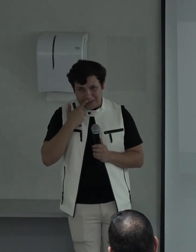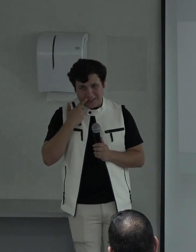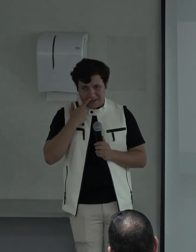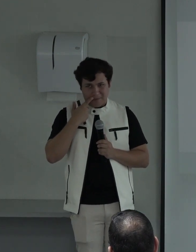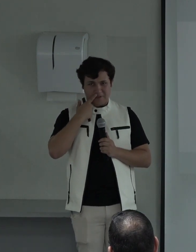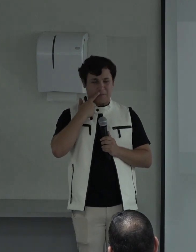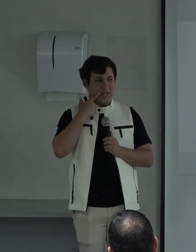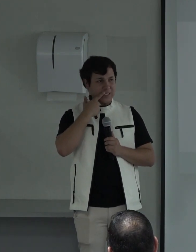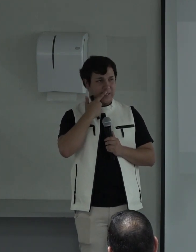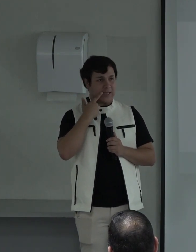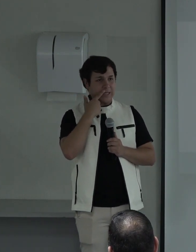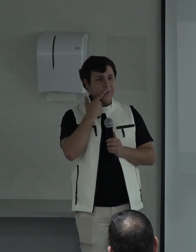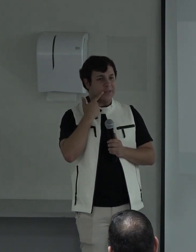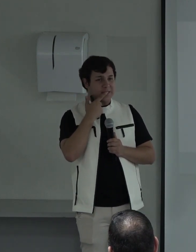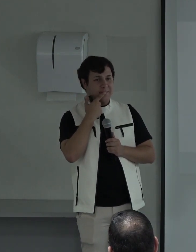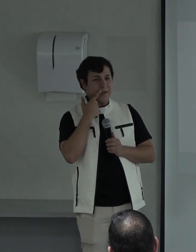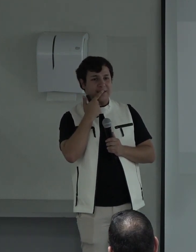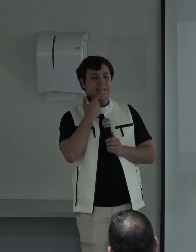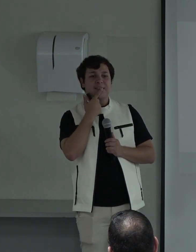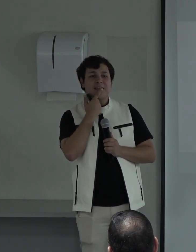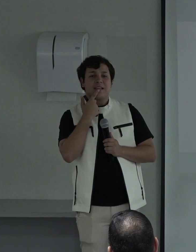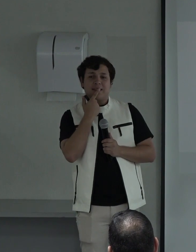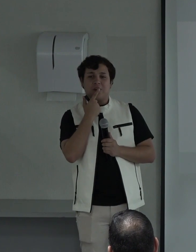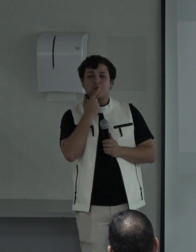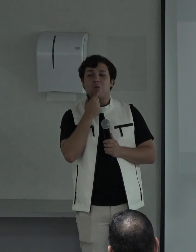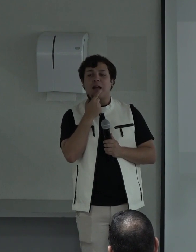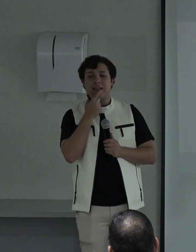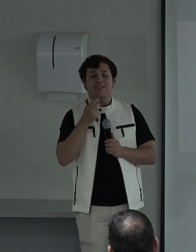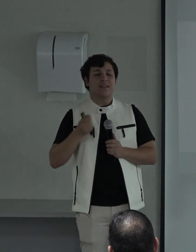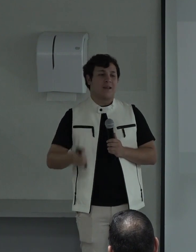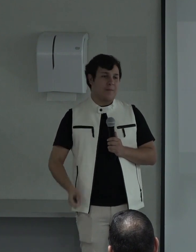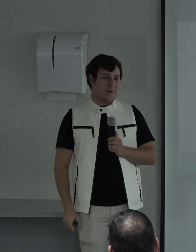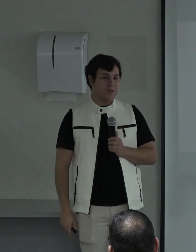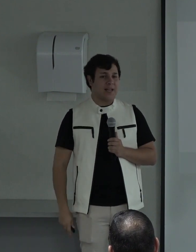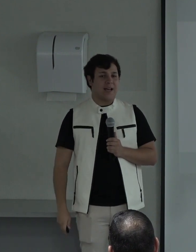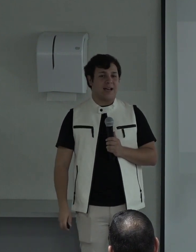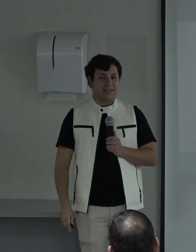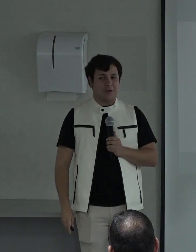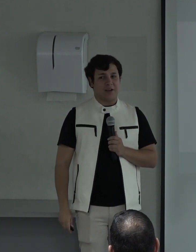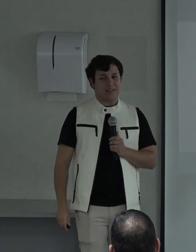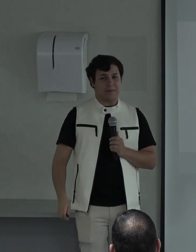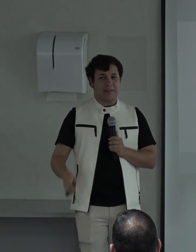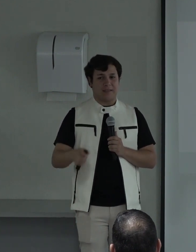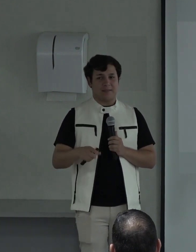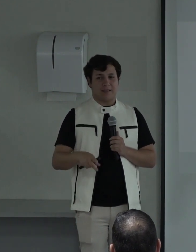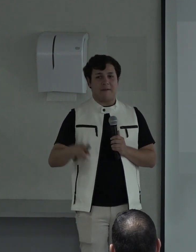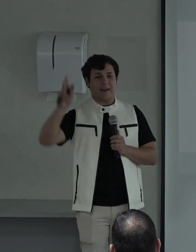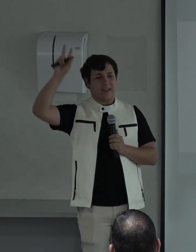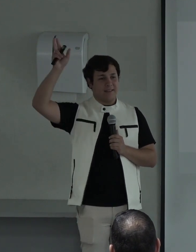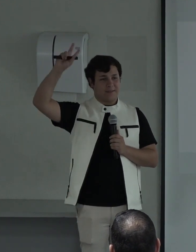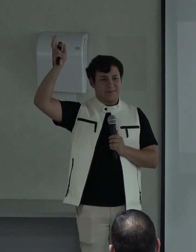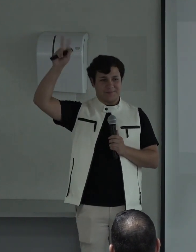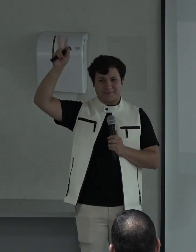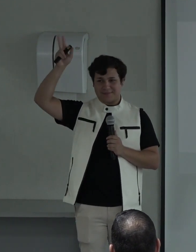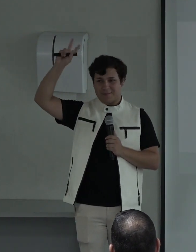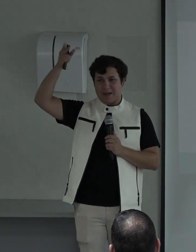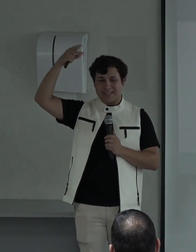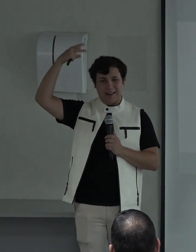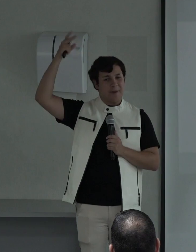descompuesta voy a necesitar 5 participantes, de los cuales vamos a hacer una actividad. A ver, ¿quién? Pásenle,